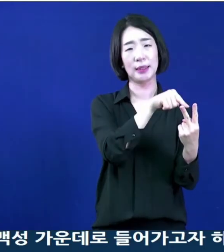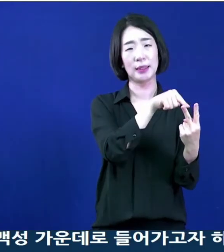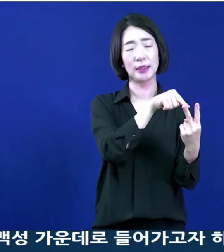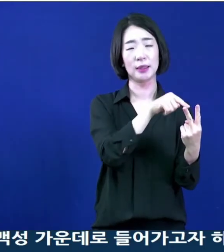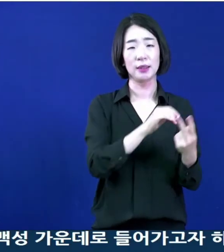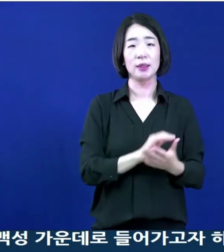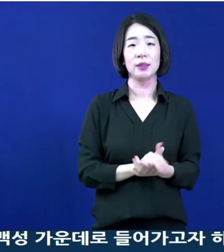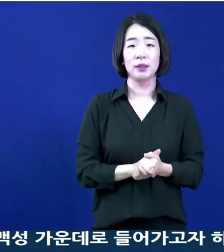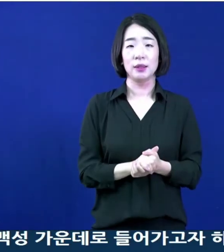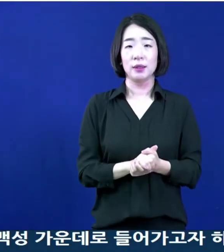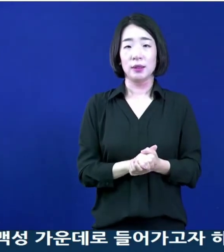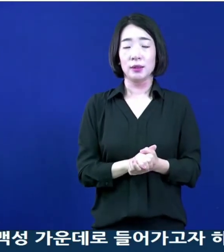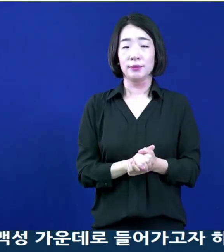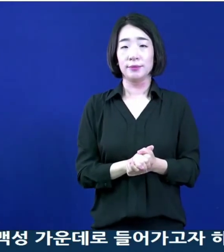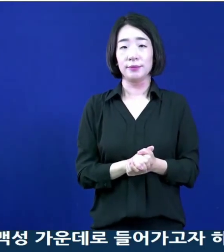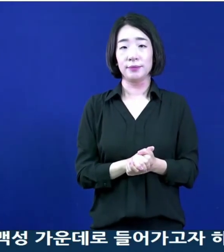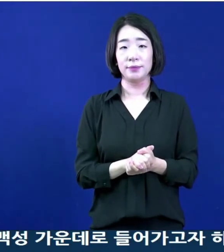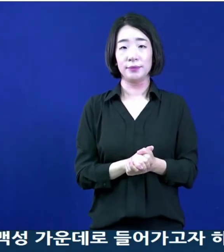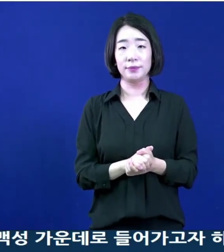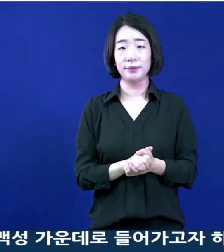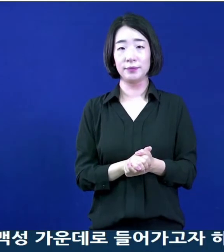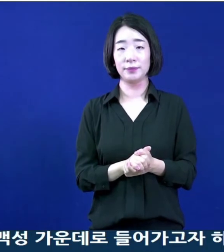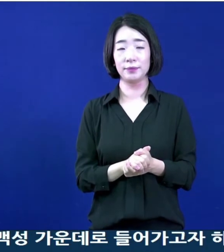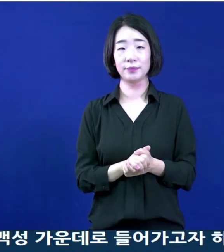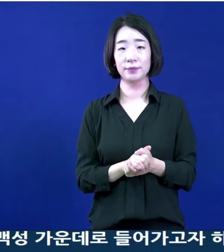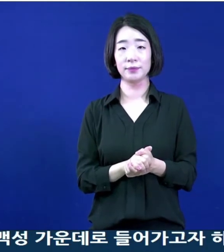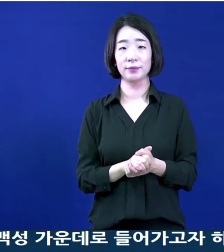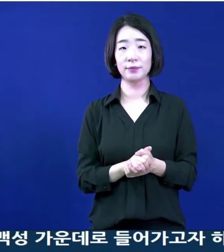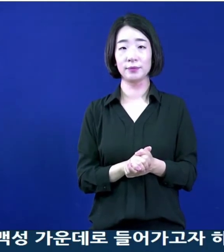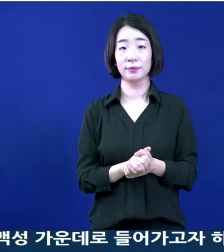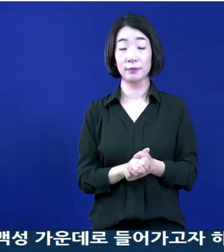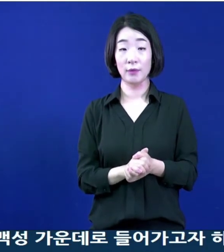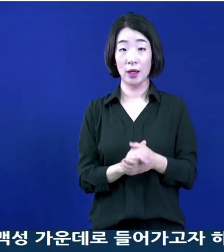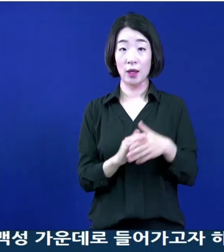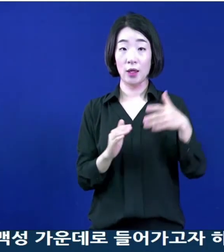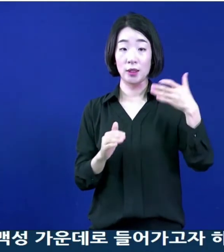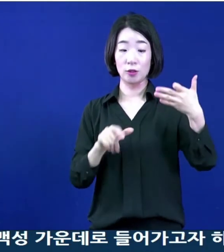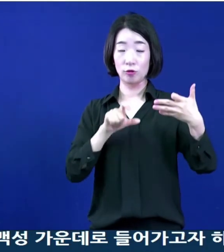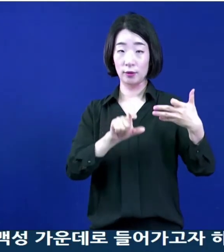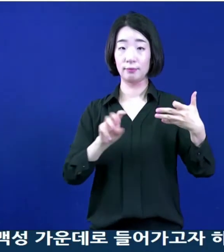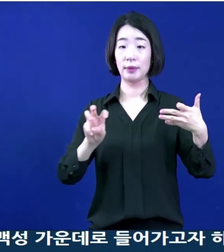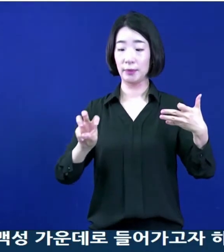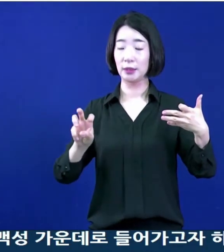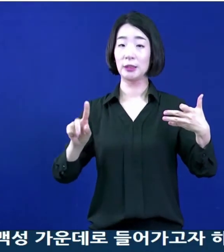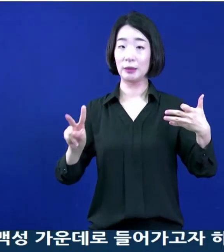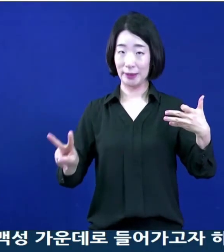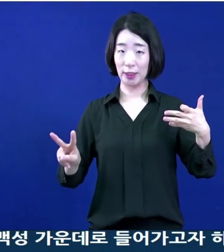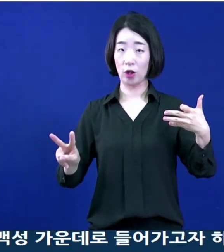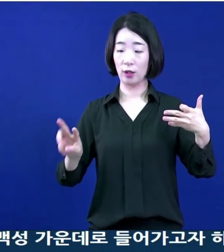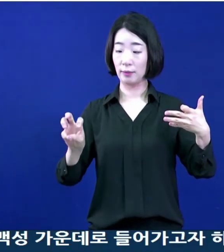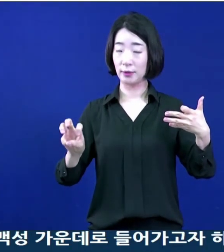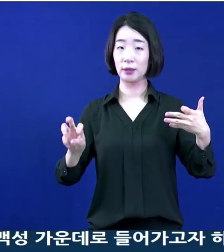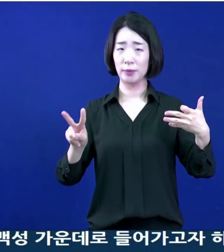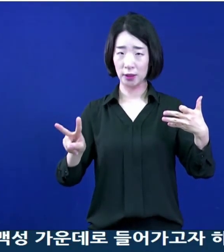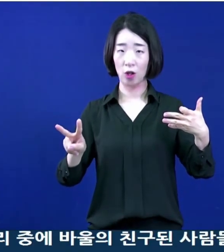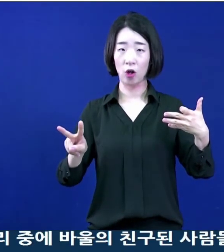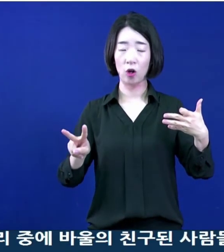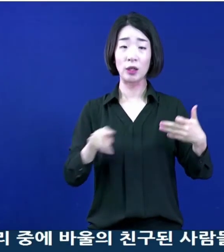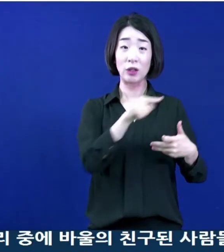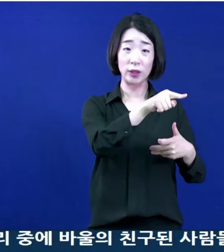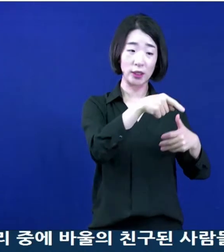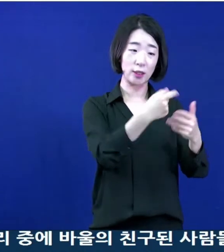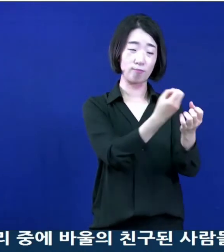저지를 당하게 되는 거죠. 근데 32절에 이렇게 2만여 명이